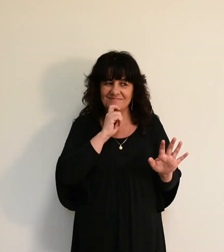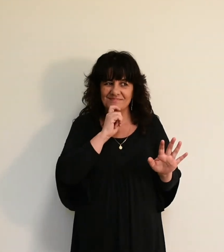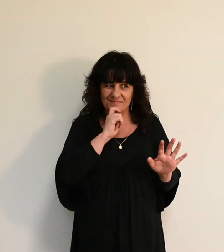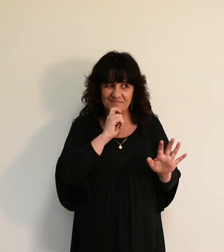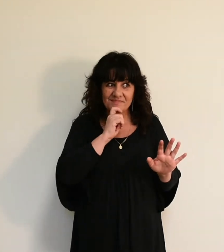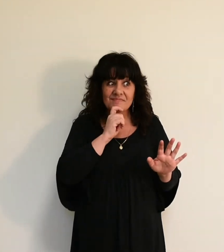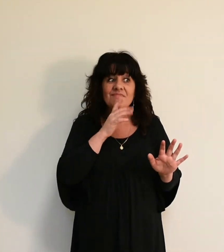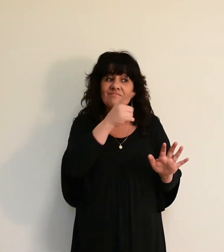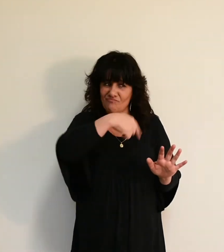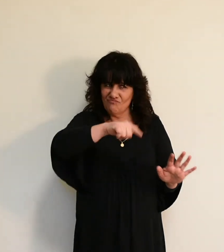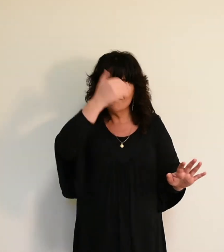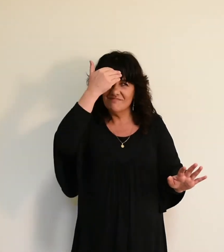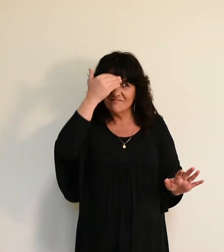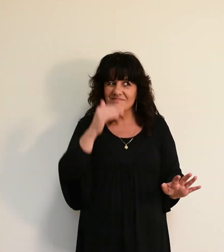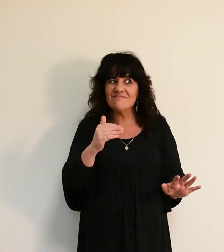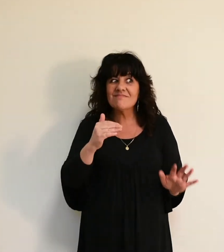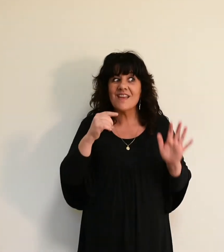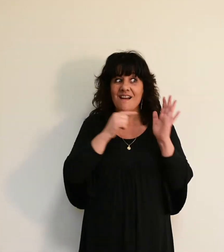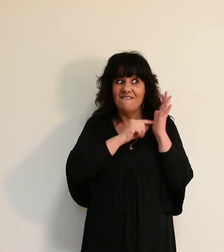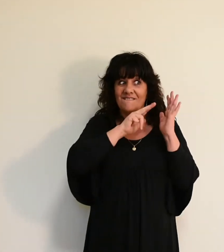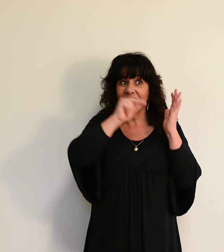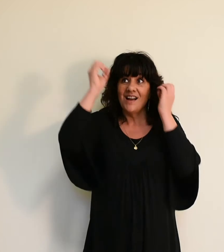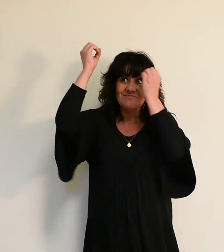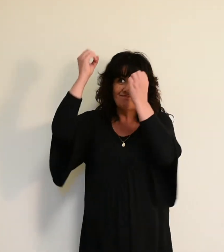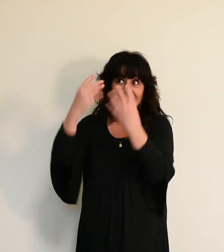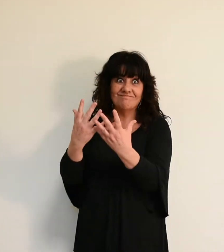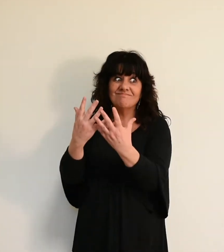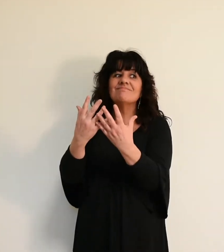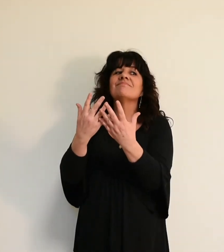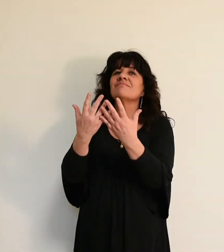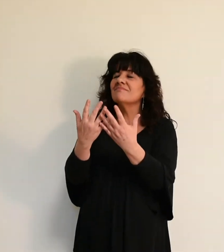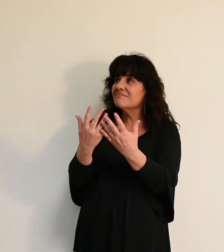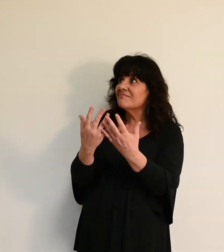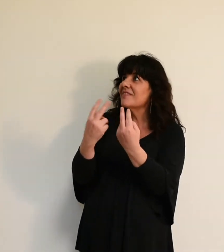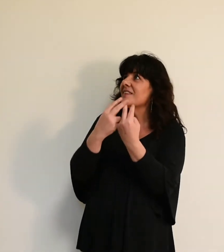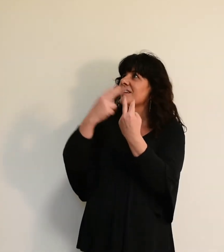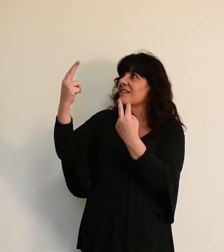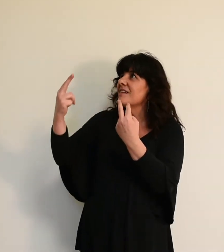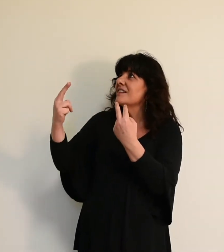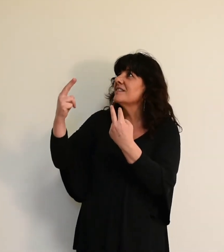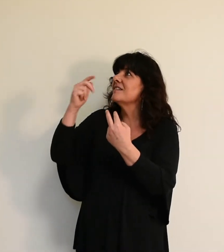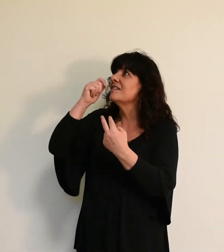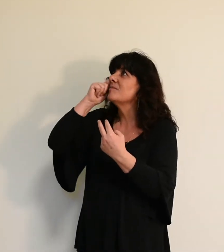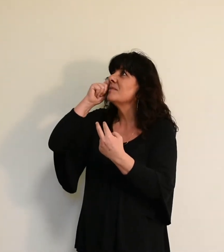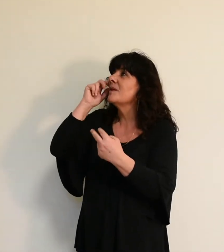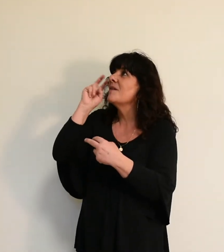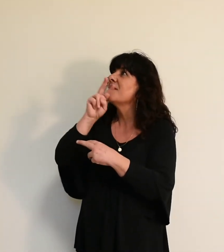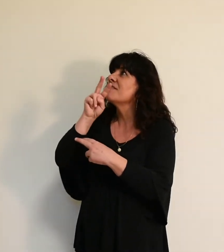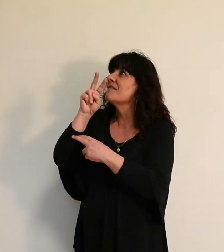Nous le savons. Quand cela sera manifesté, nous lui serons semblables, car nous le